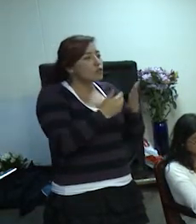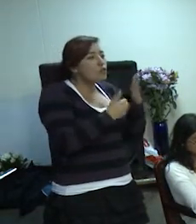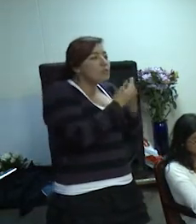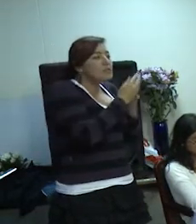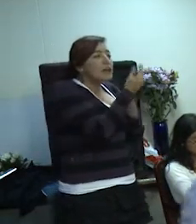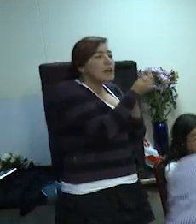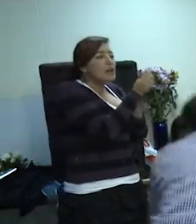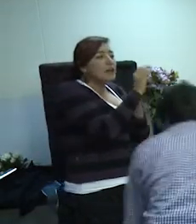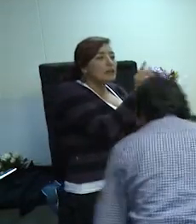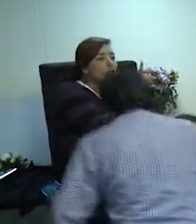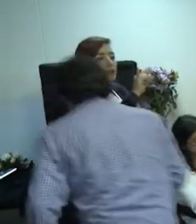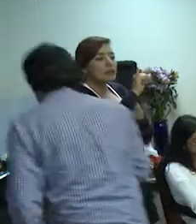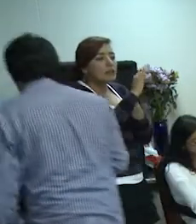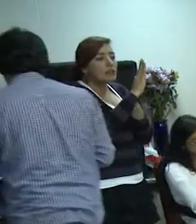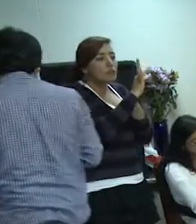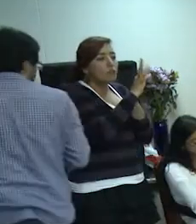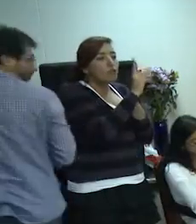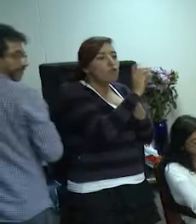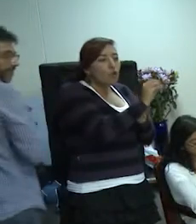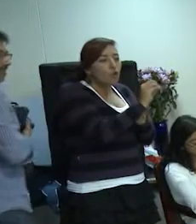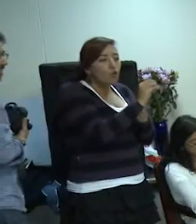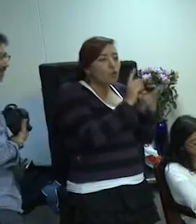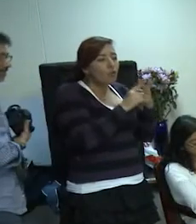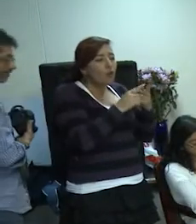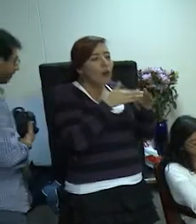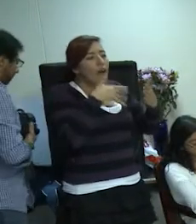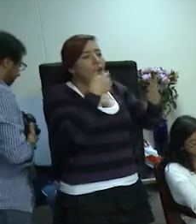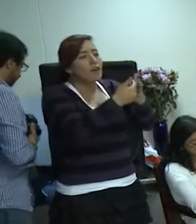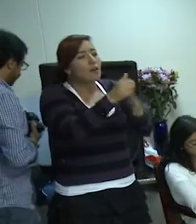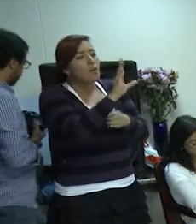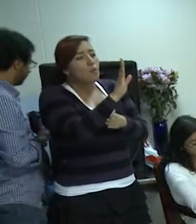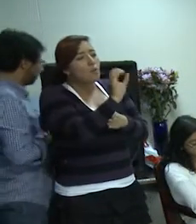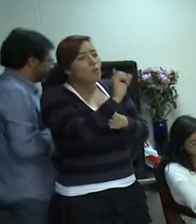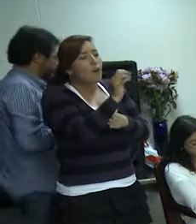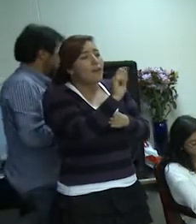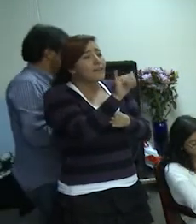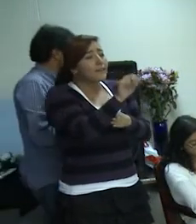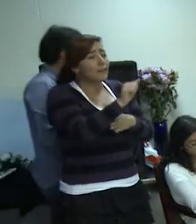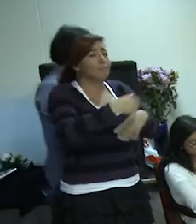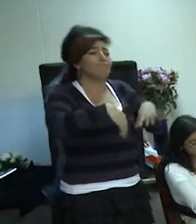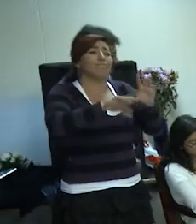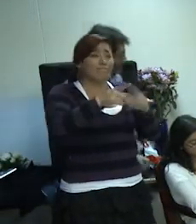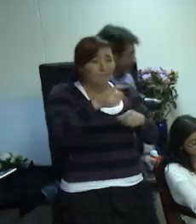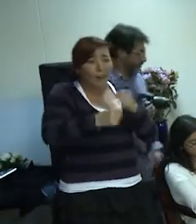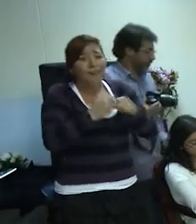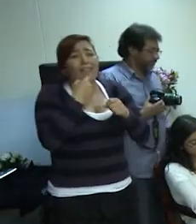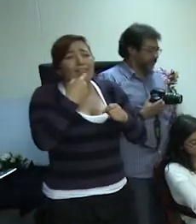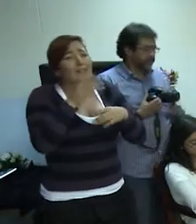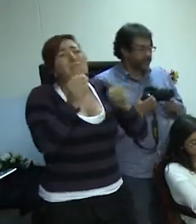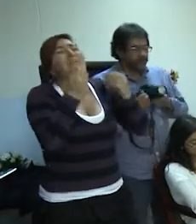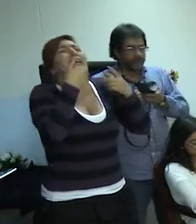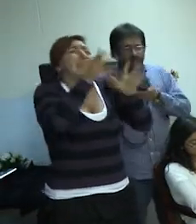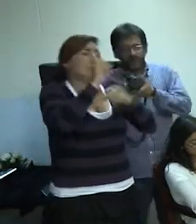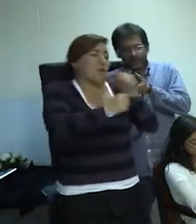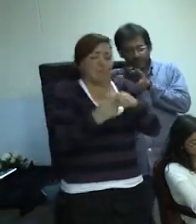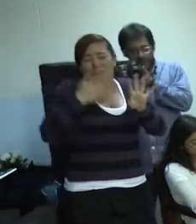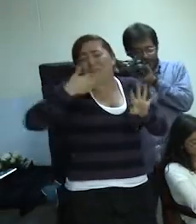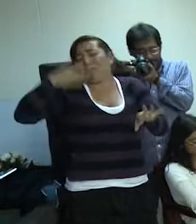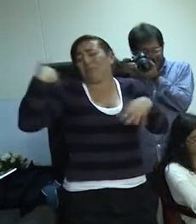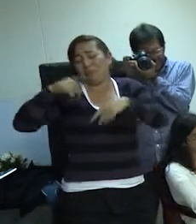Bocayán, un trabajo de alfabetización, y les digo hace cuánto, eso hace un montón de tiempo, ustedes no creen, mejor ni va a quedar